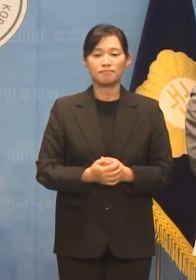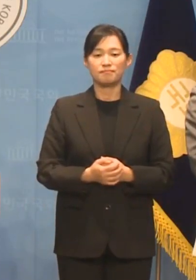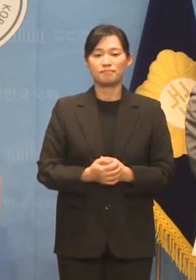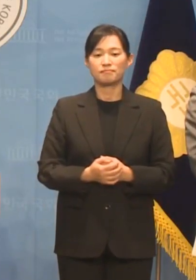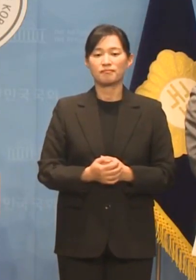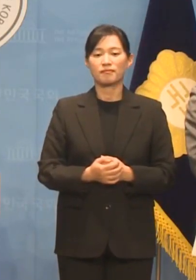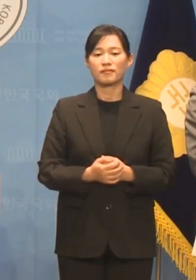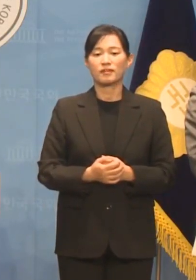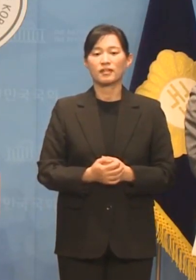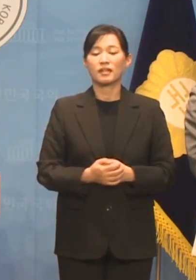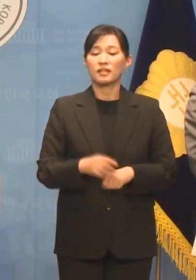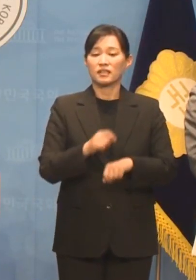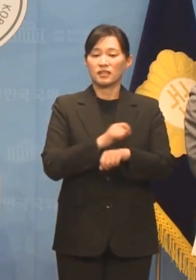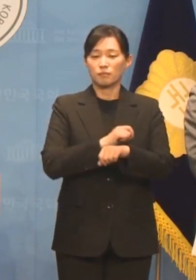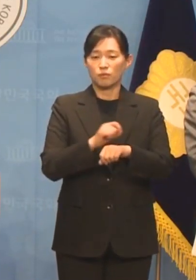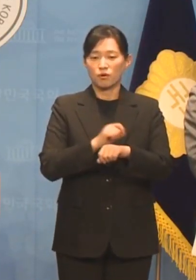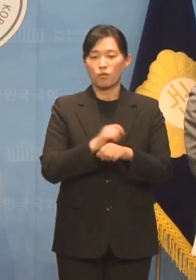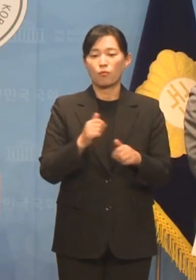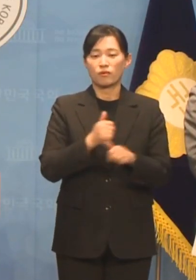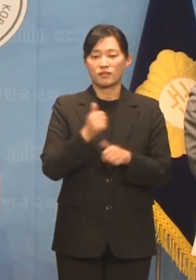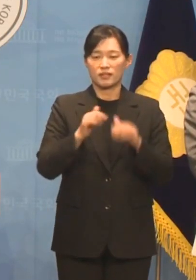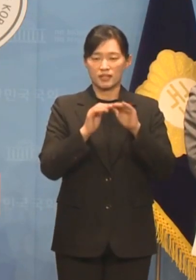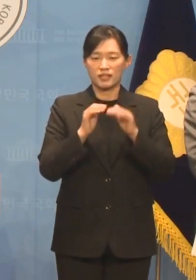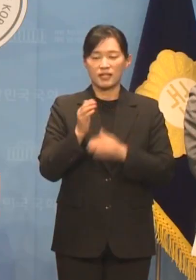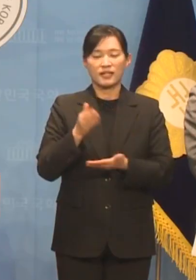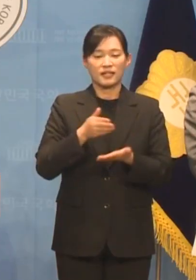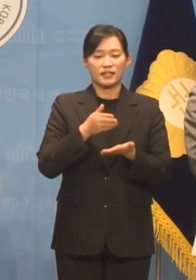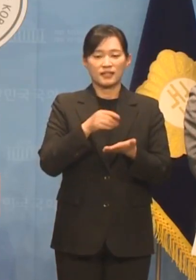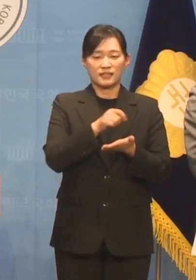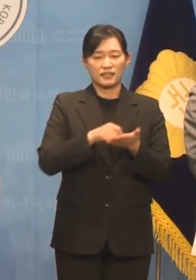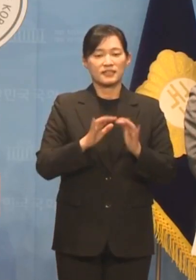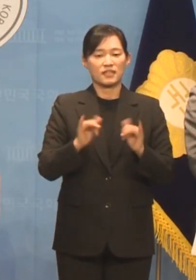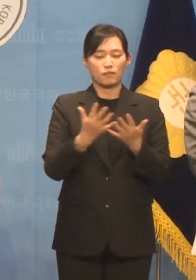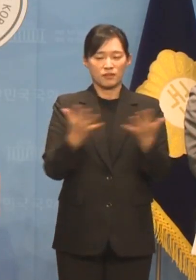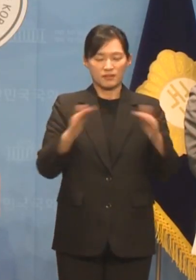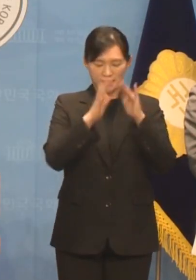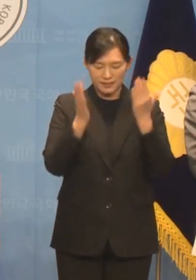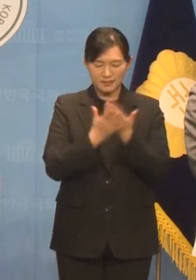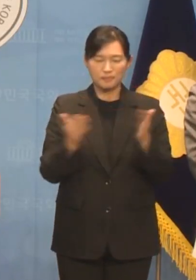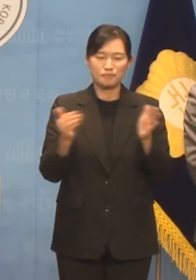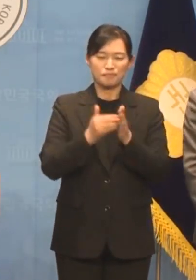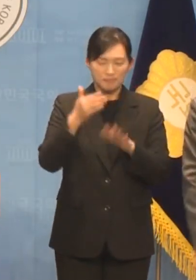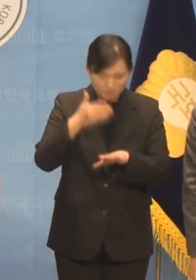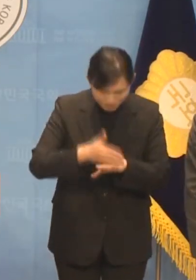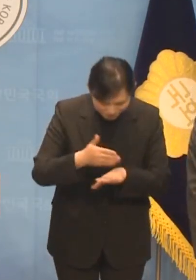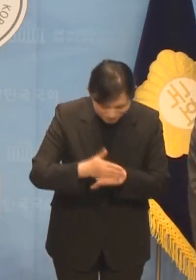사금 특위의 기자회견을 마치도록 하겠습니다. 감사합니다.